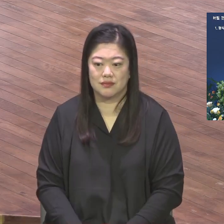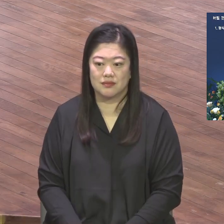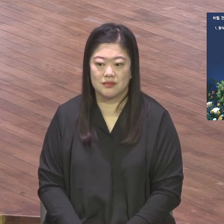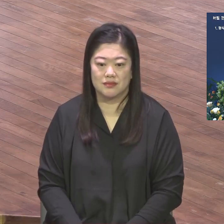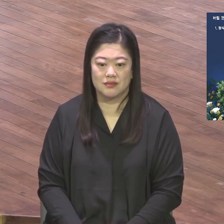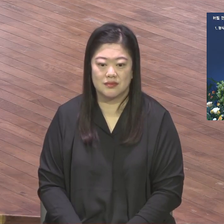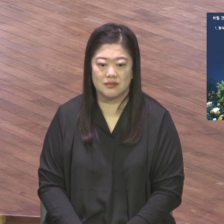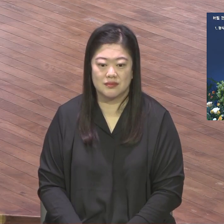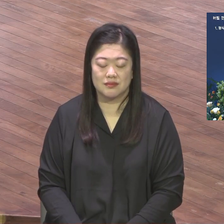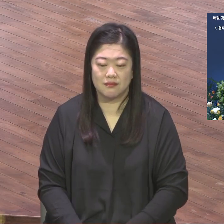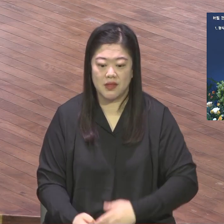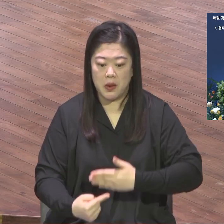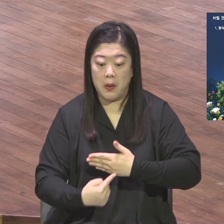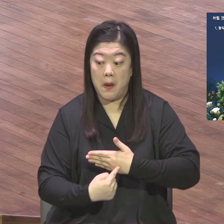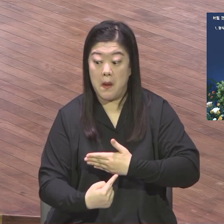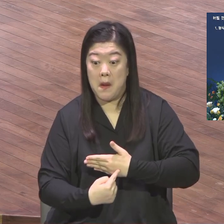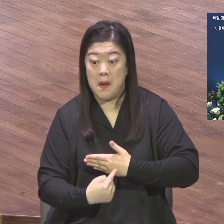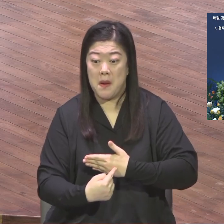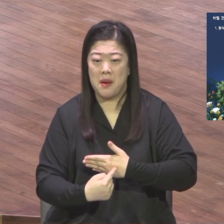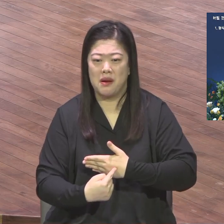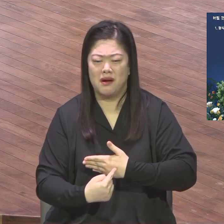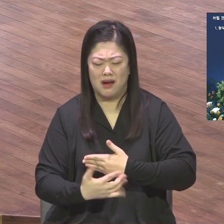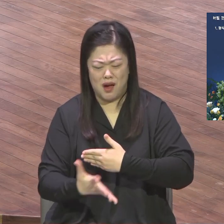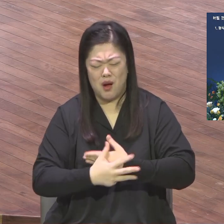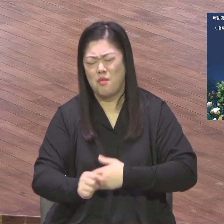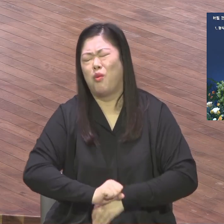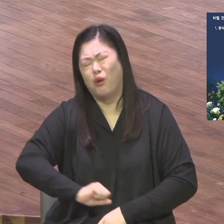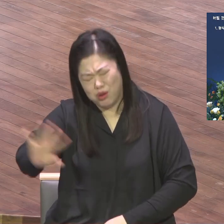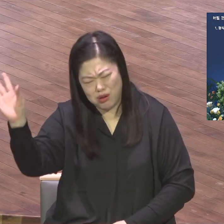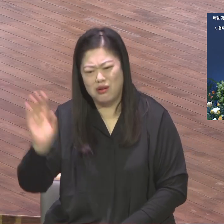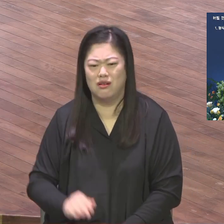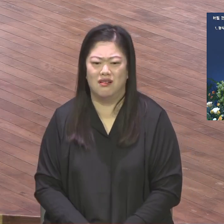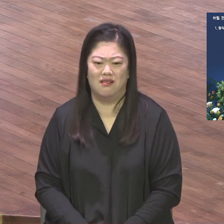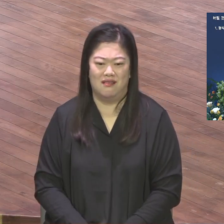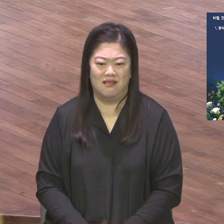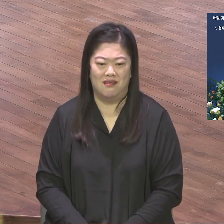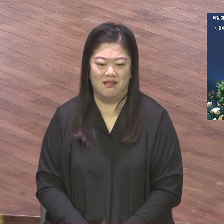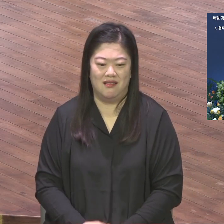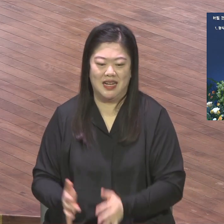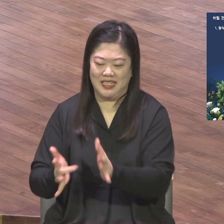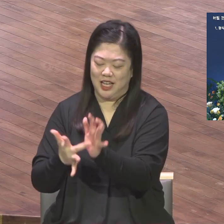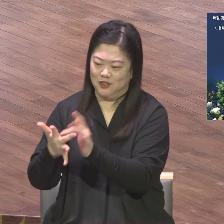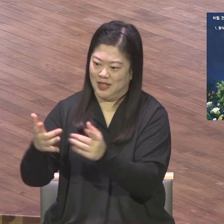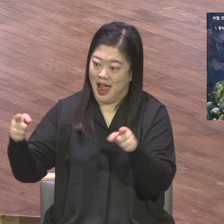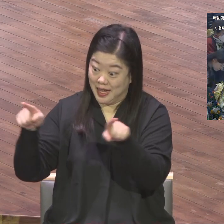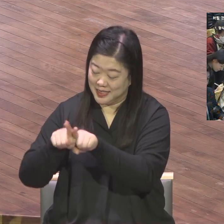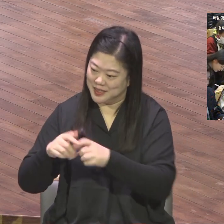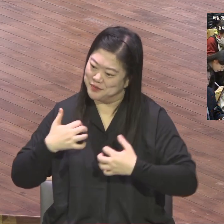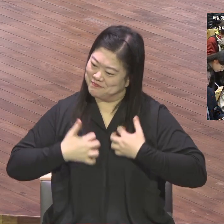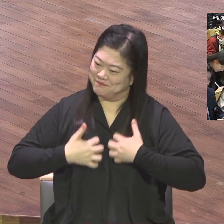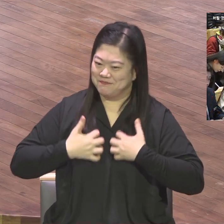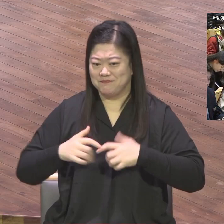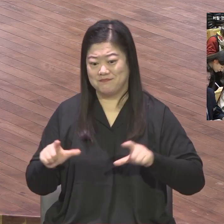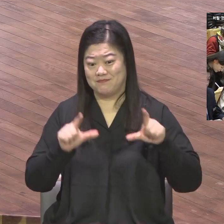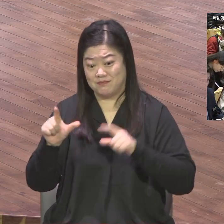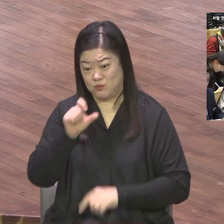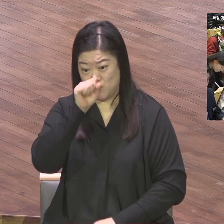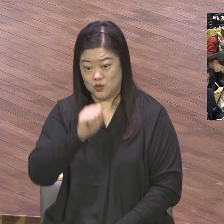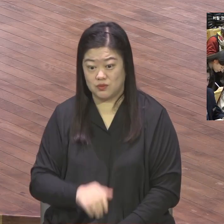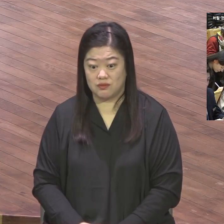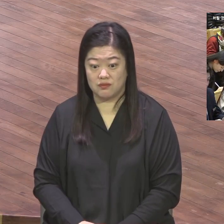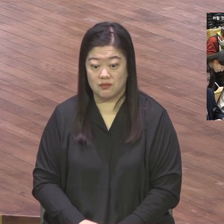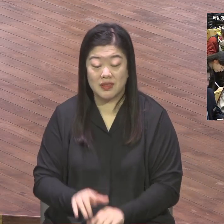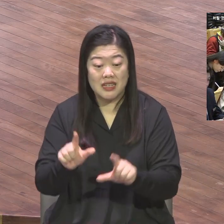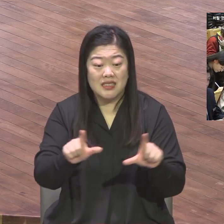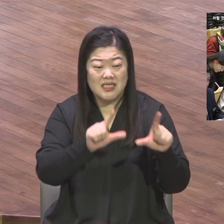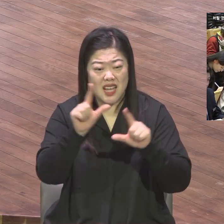청산하세요. 그리고 신랑 대신 예수님과 함께 축제의 삶을 사시기 바랍니다. 여러분 삶이 축제가